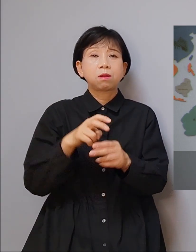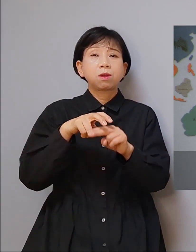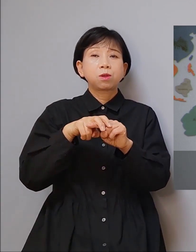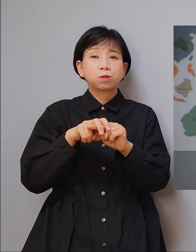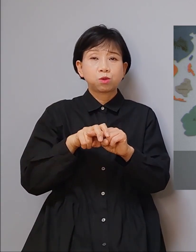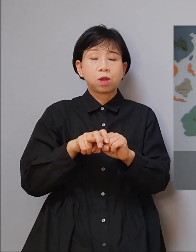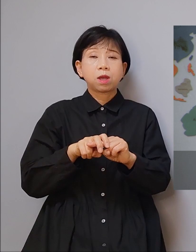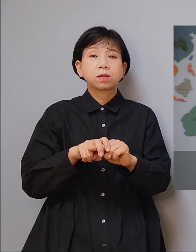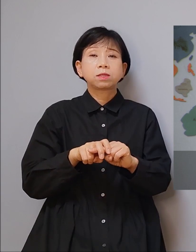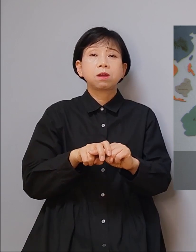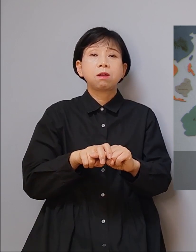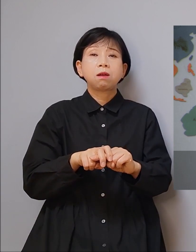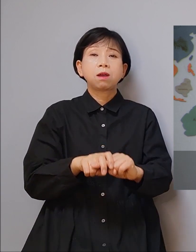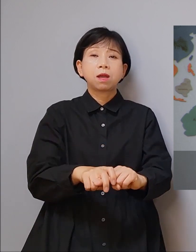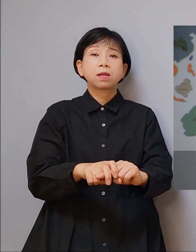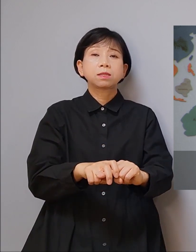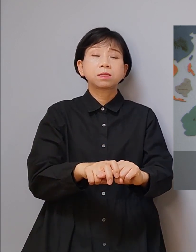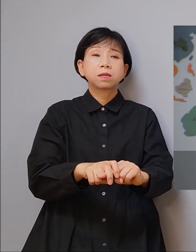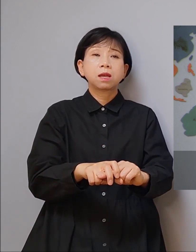오셔서